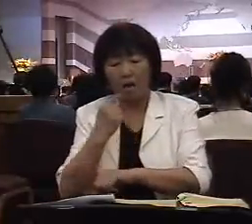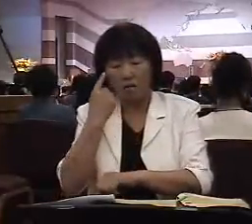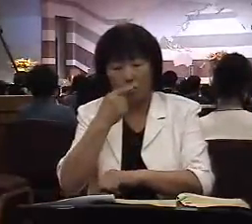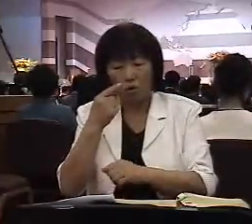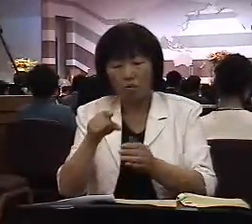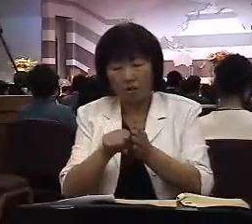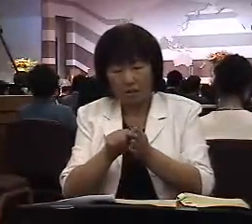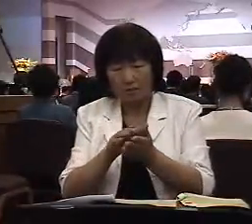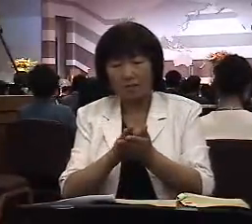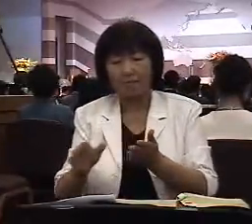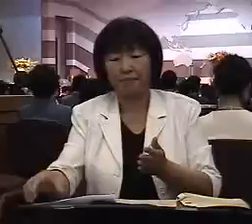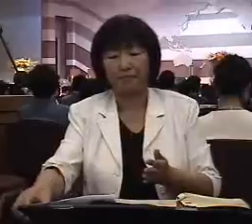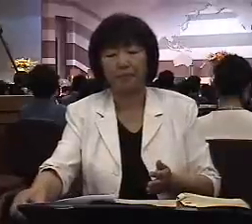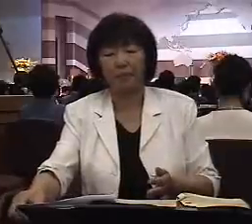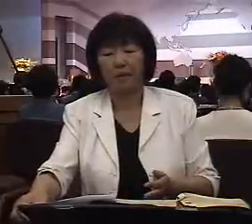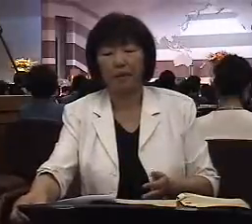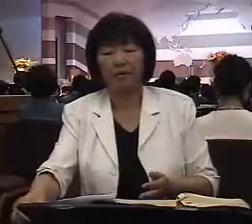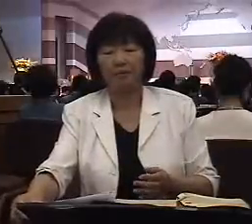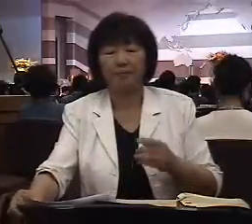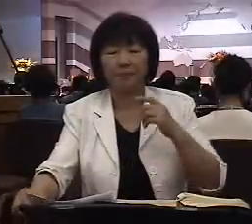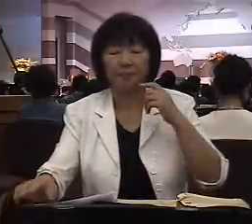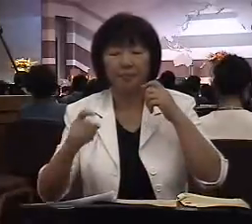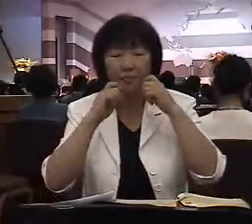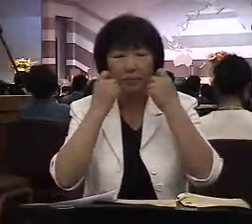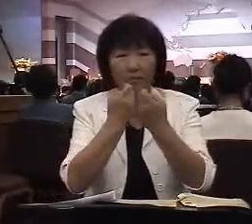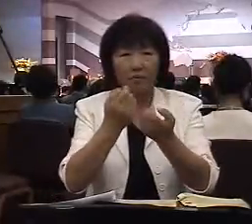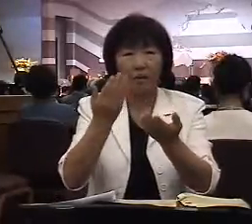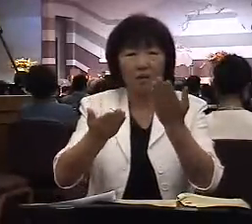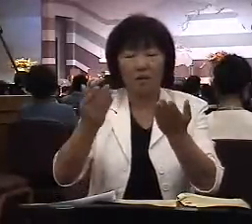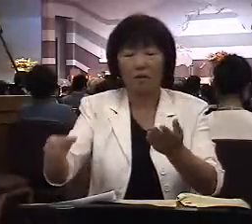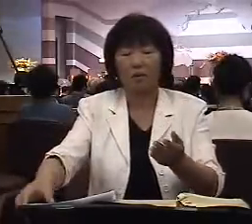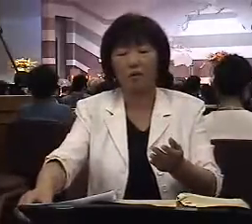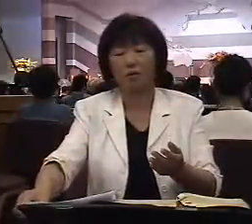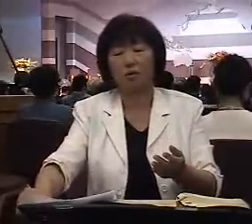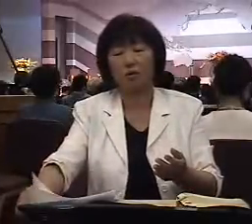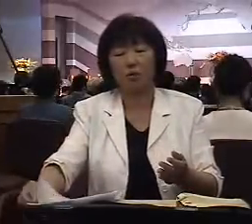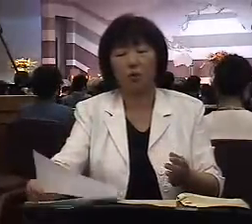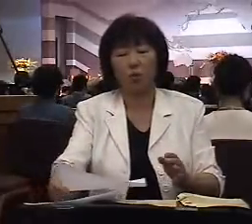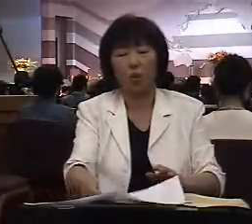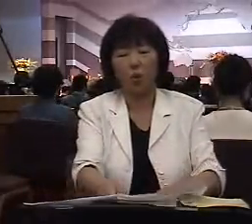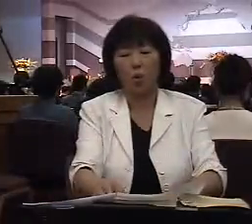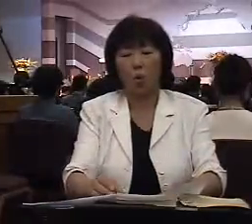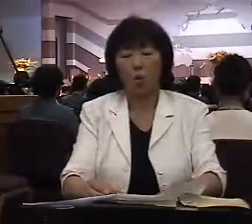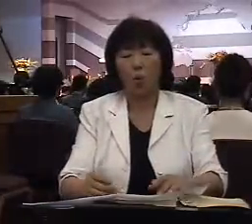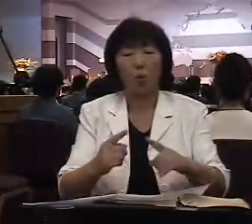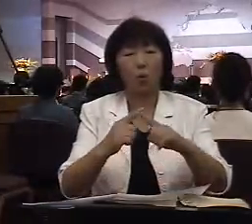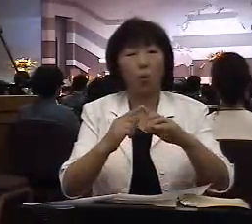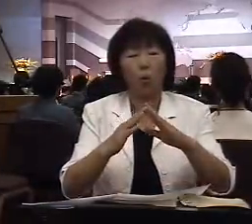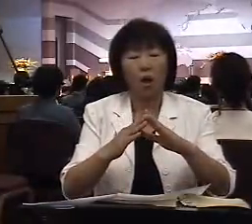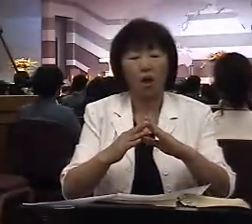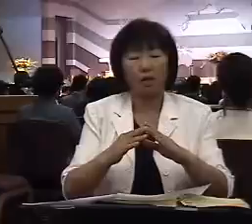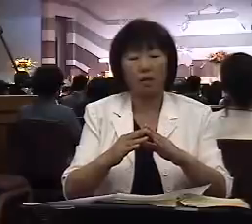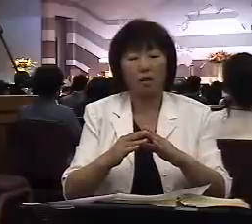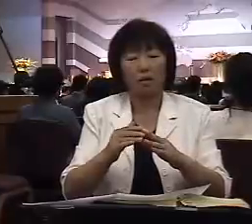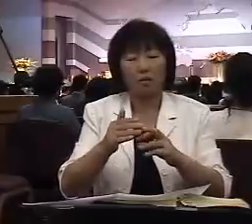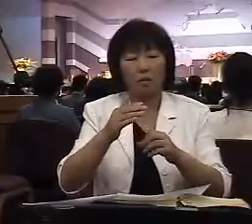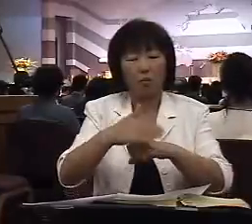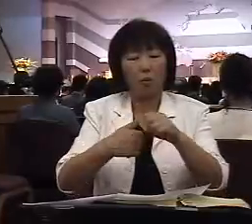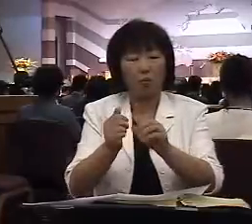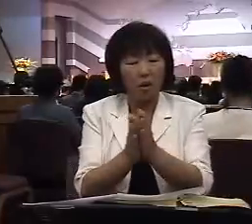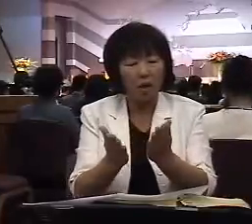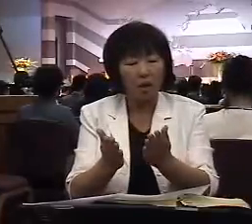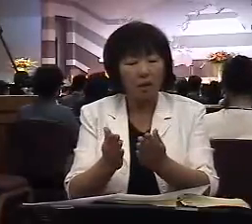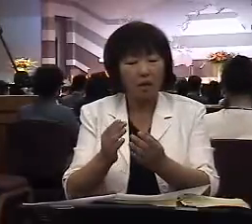줄로 믿습니다. 이거 역시 개인적인 차원이요, 또 교회적인 차원이라고 할 수 있습니다. 본문 35절, 36절,